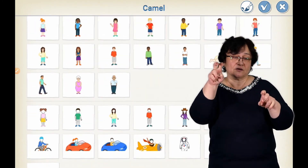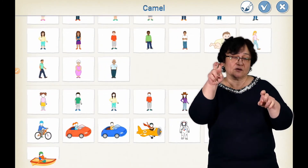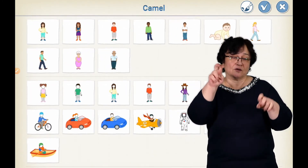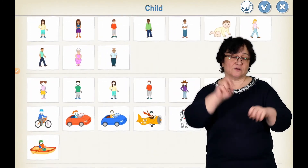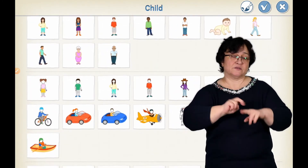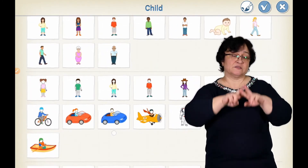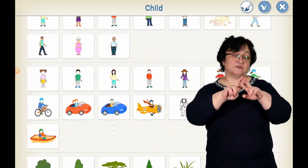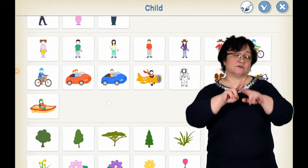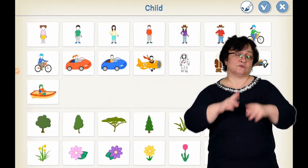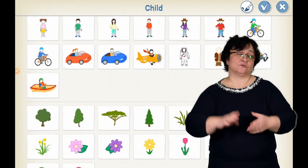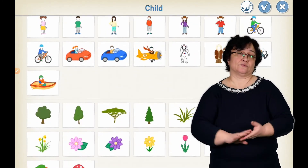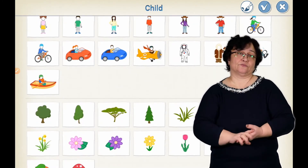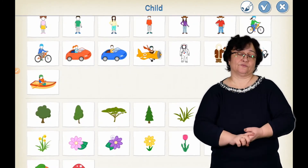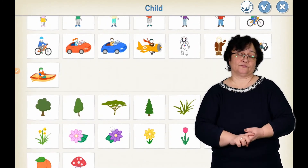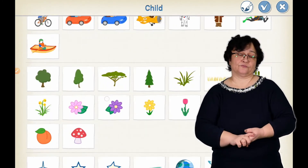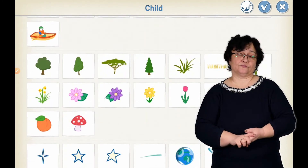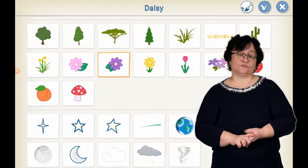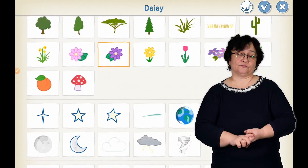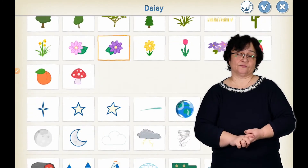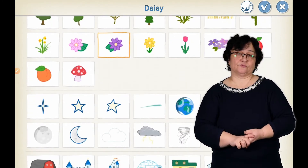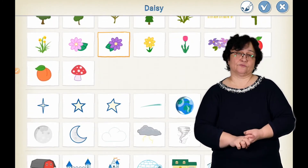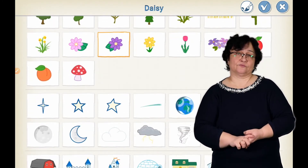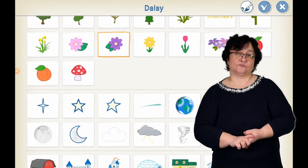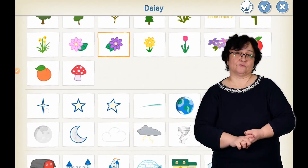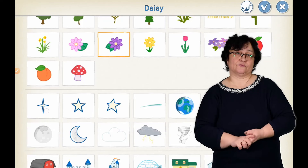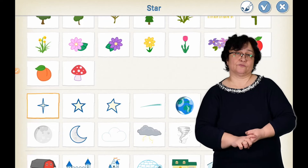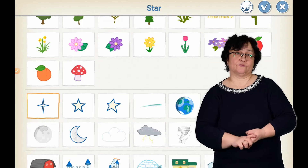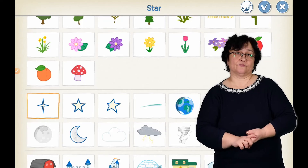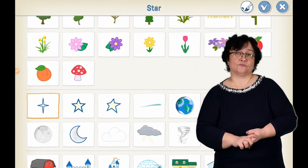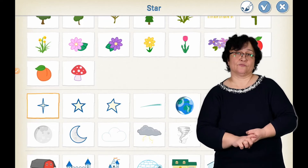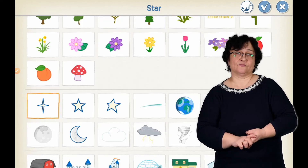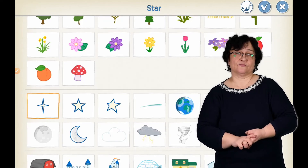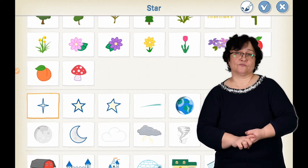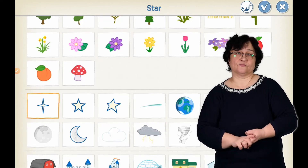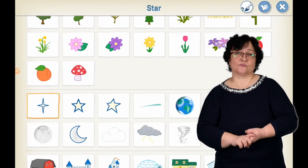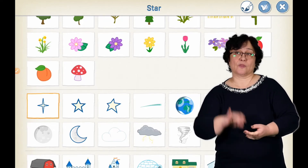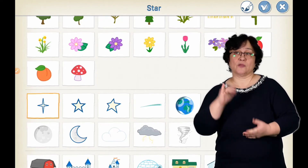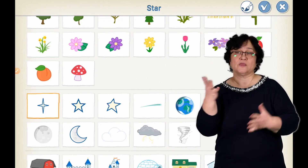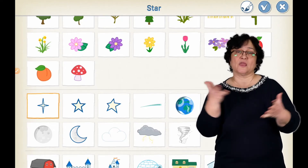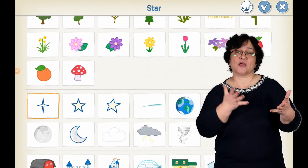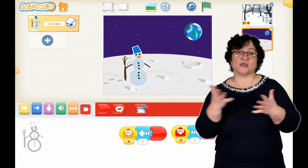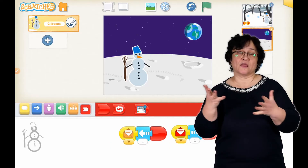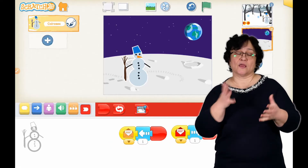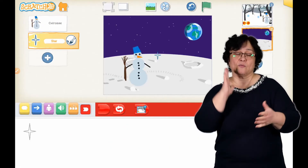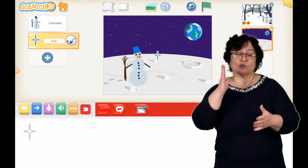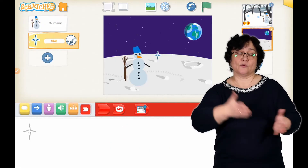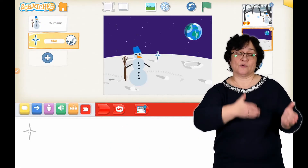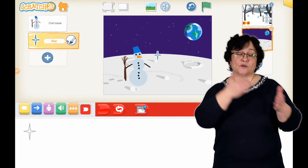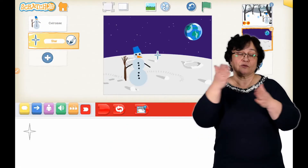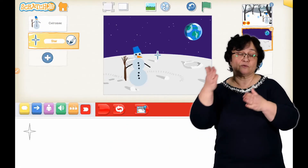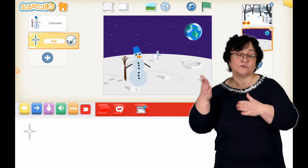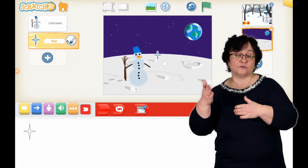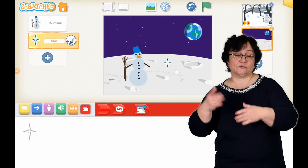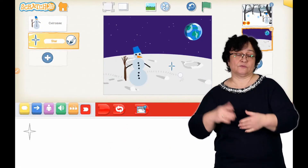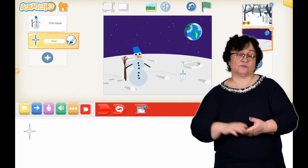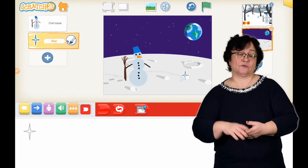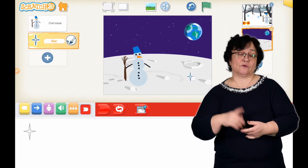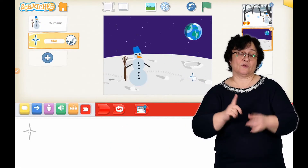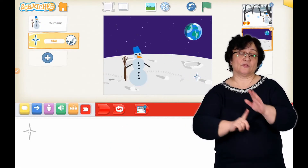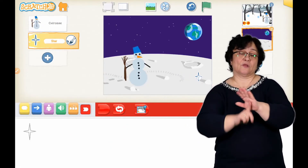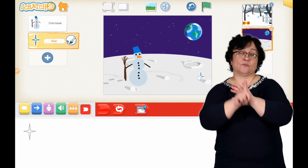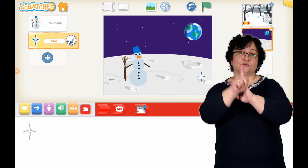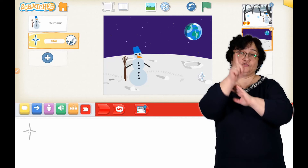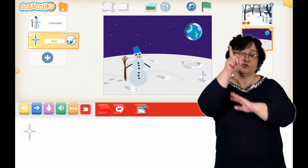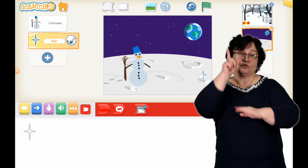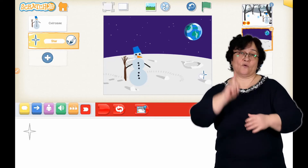секретний сигнал, наприклад, зірку. Ось таку зірочку, який буде переносити